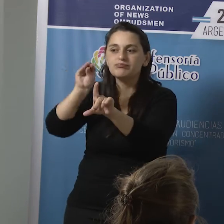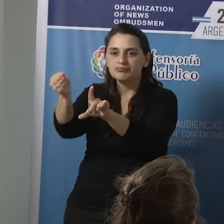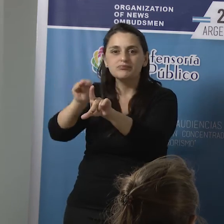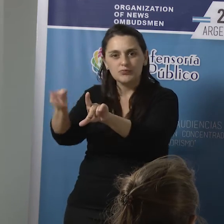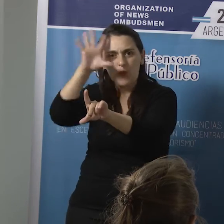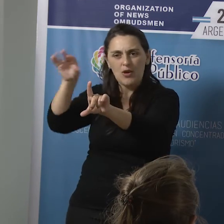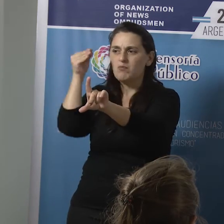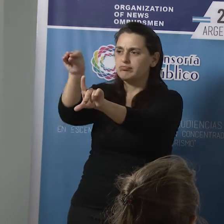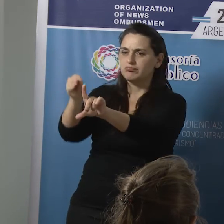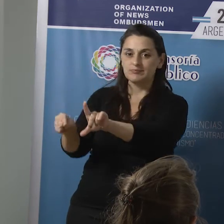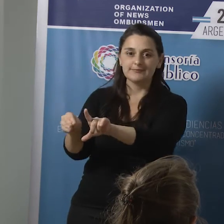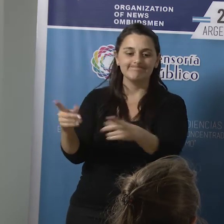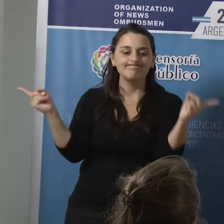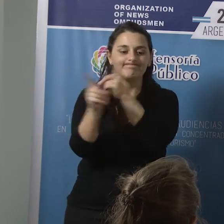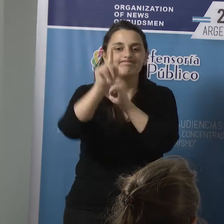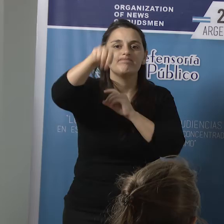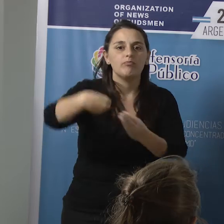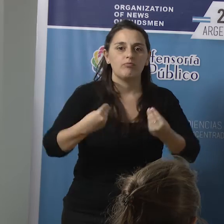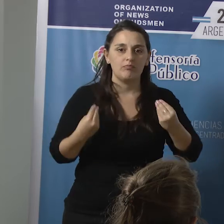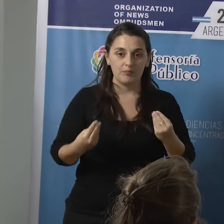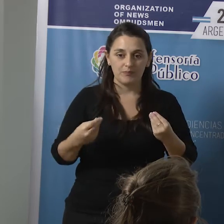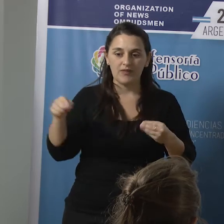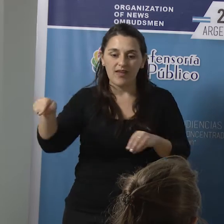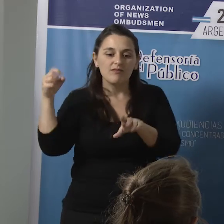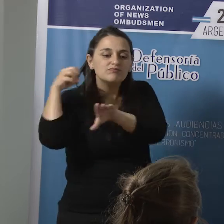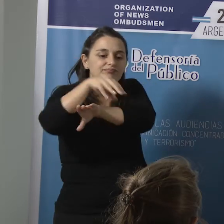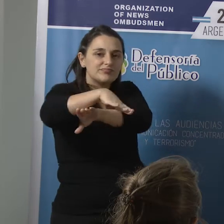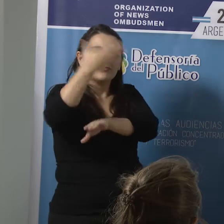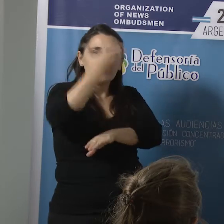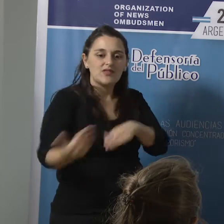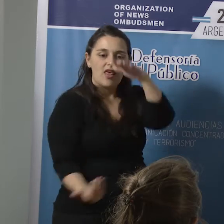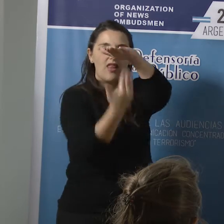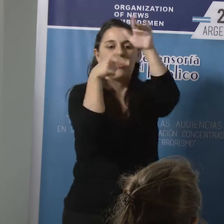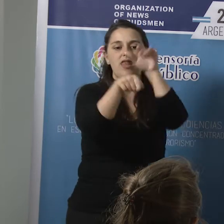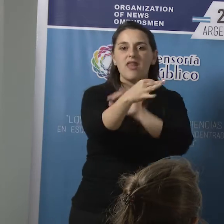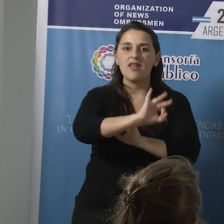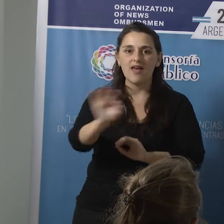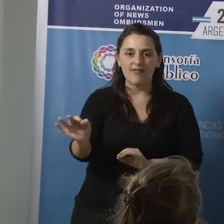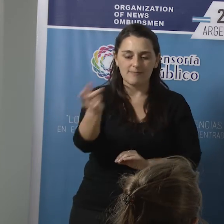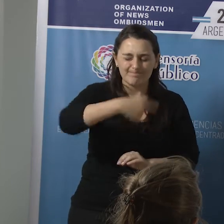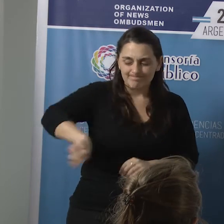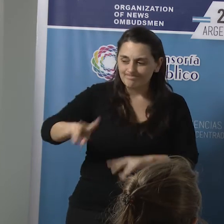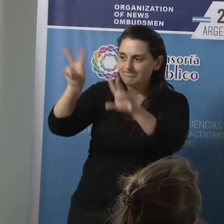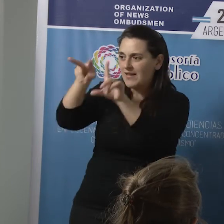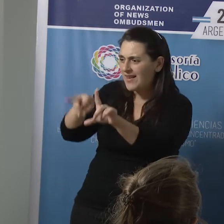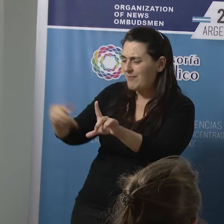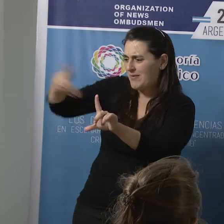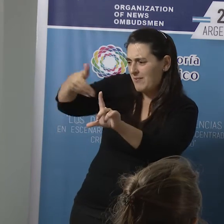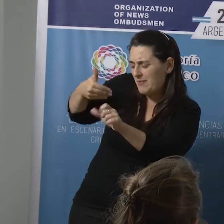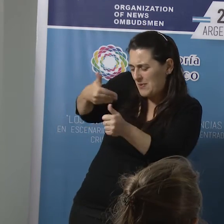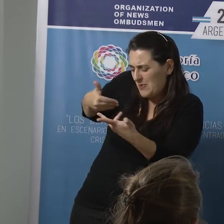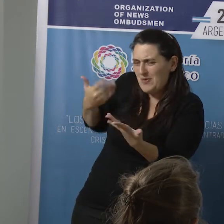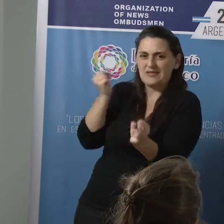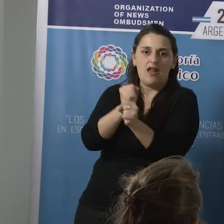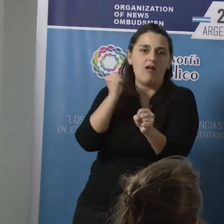hay un problema con las redes sociales, es que no llegan a los defensores no pueden abordar la cantidad de demandas que se